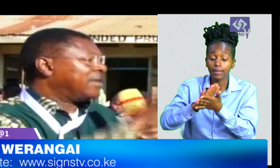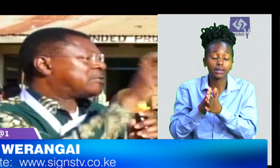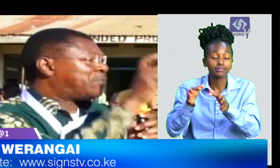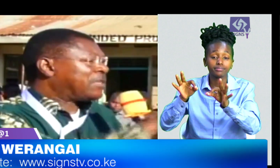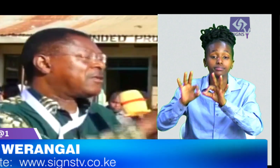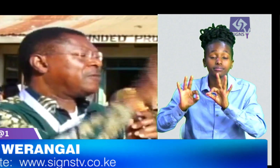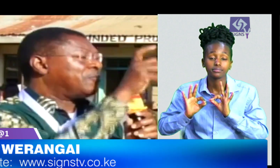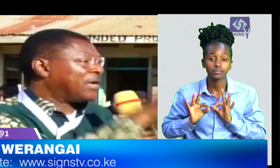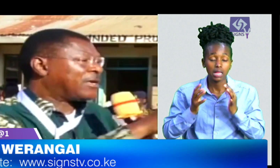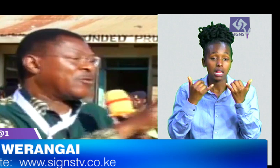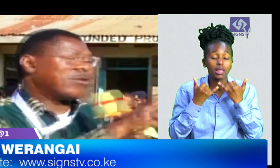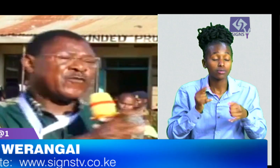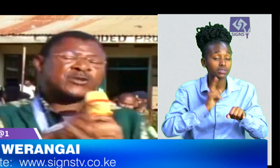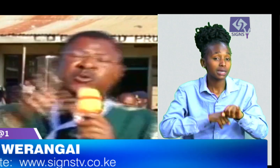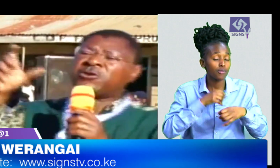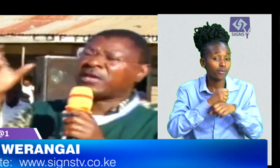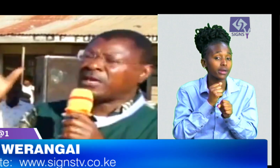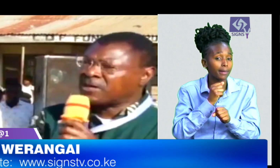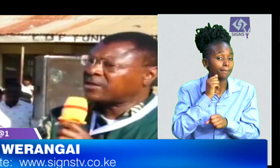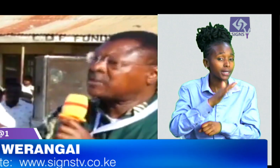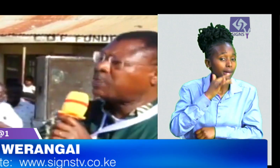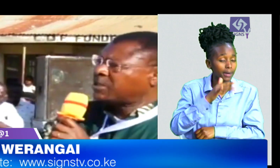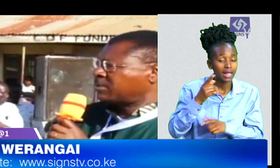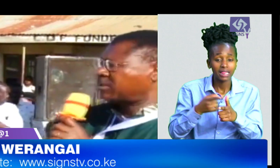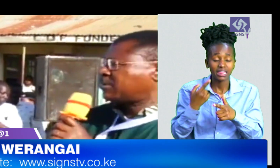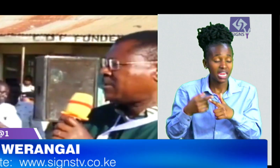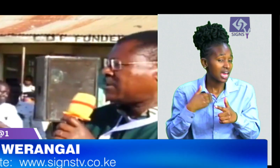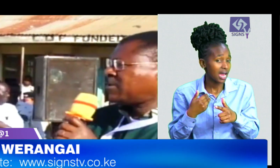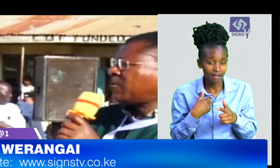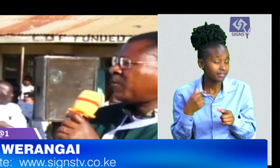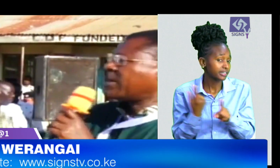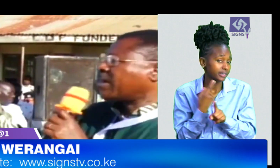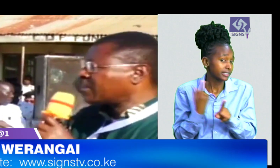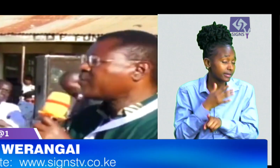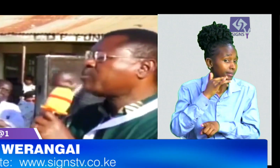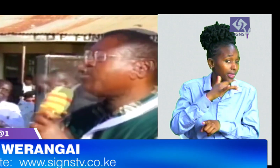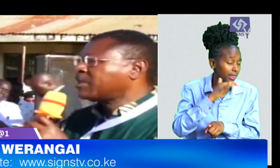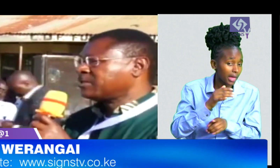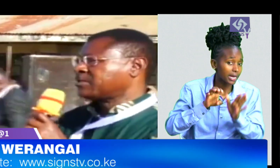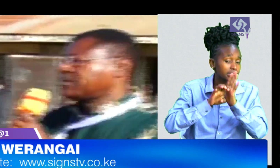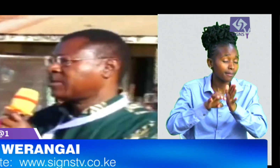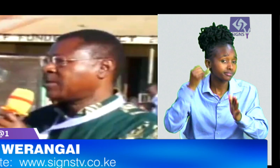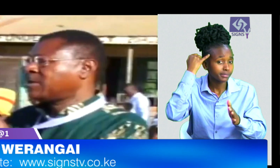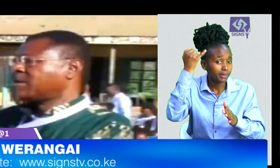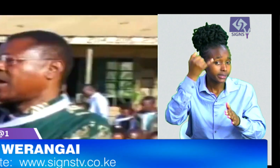speech making we have what we call imagery speeches, figurative speeches,